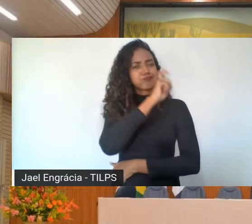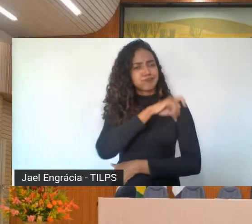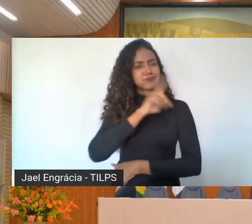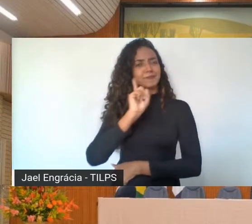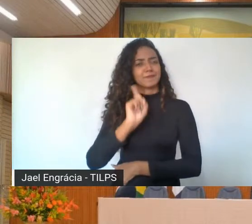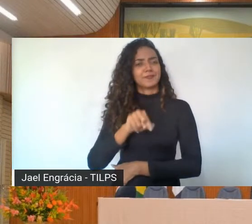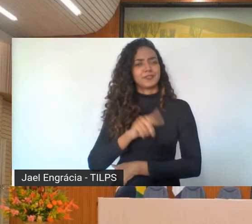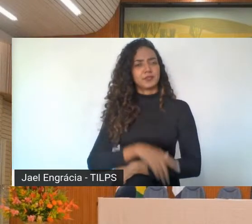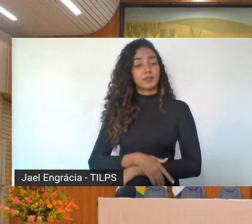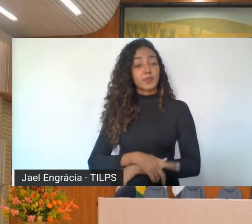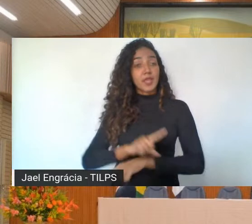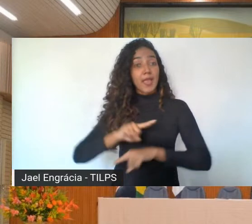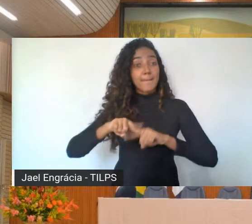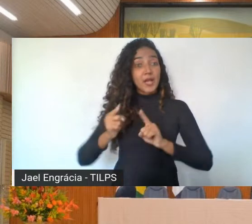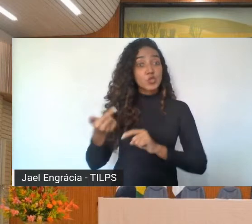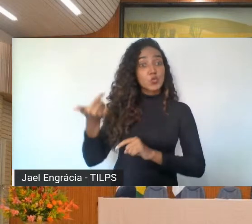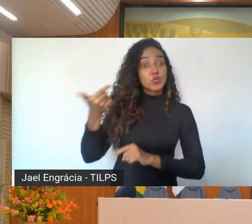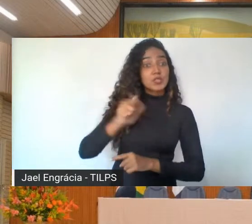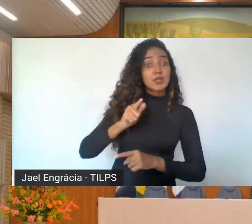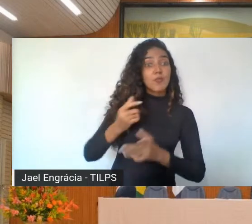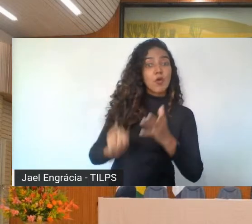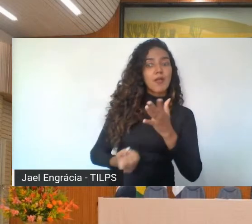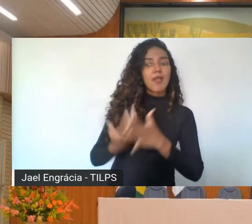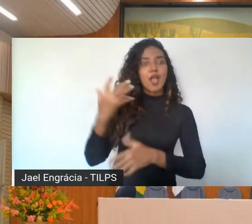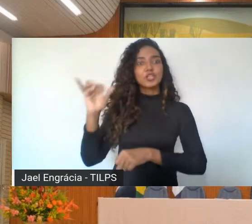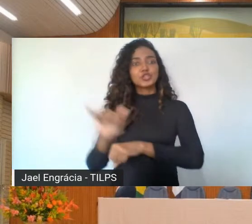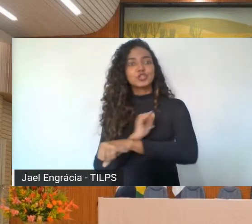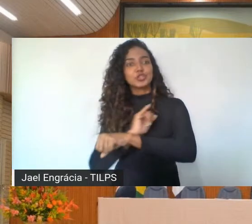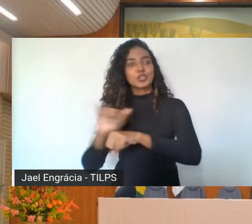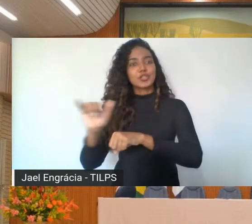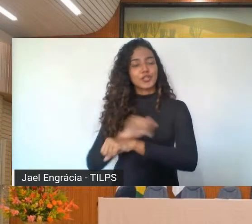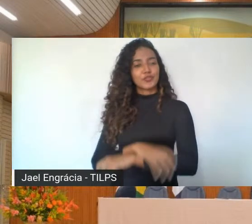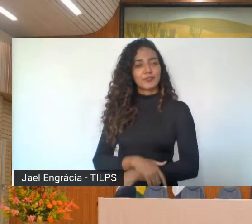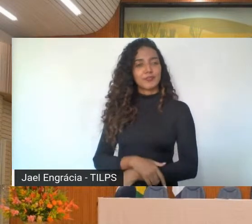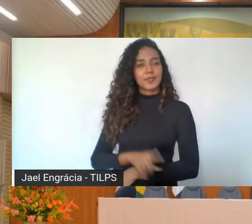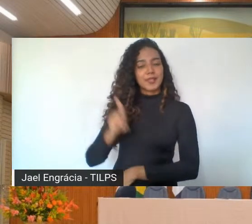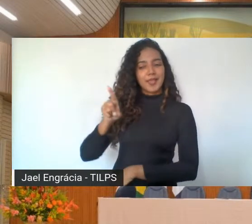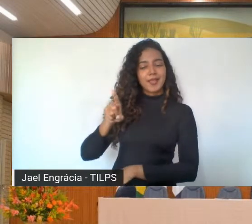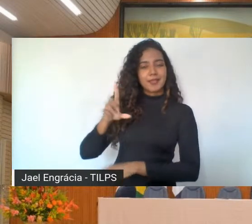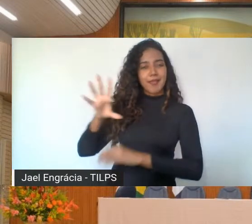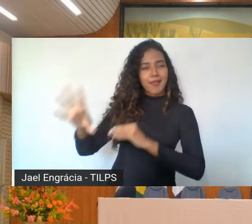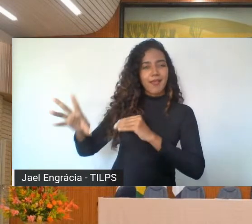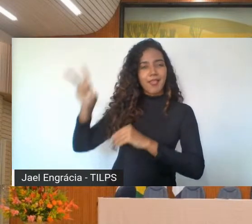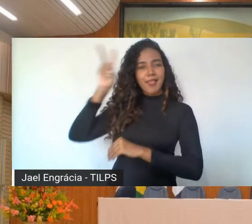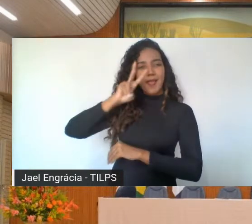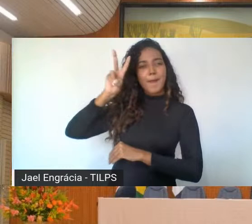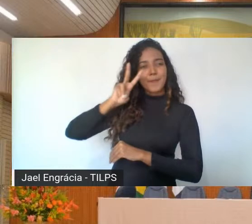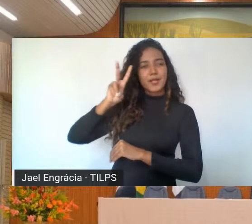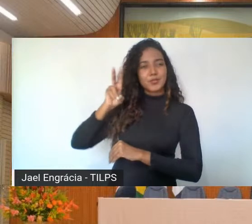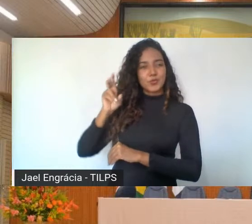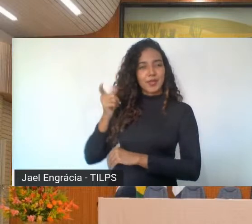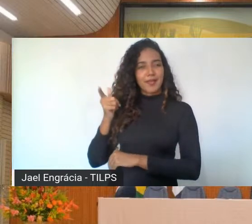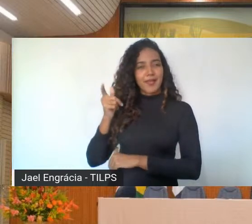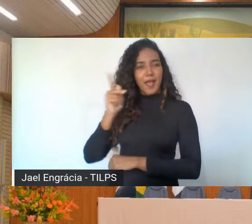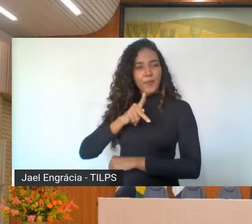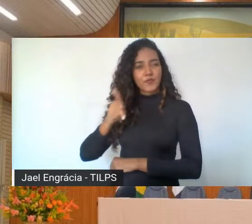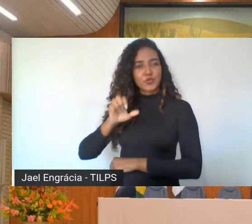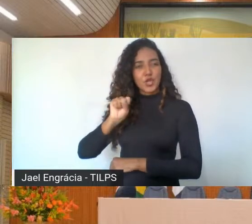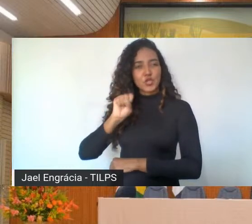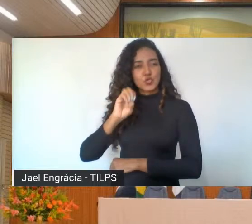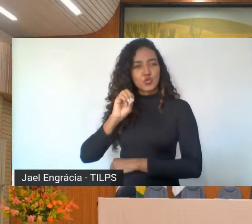Mas construímos alternativas, e aí pegando o gancho da professora Socorro. Quando em março